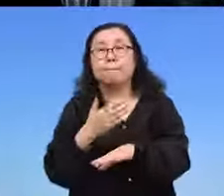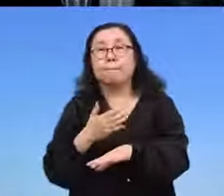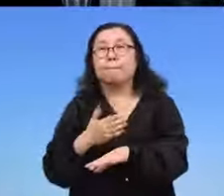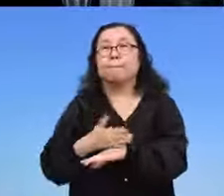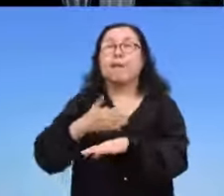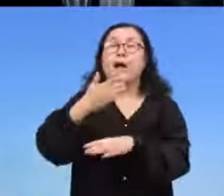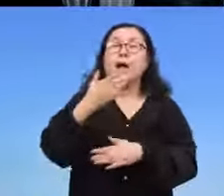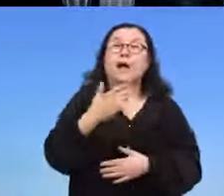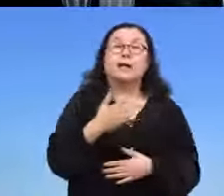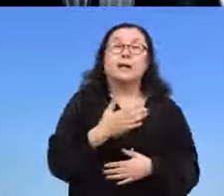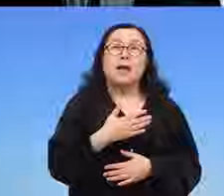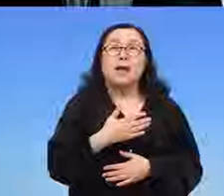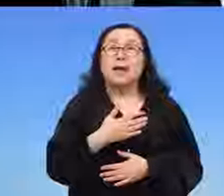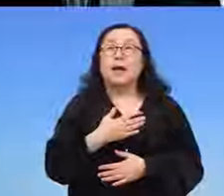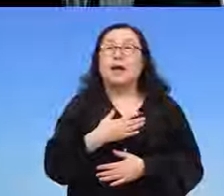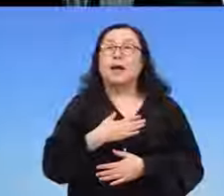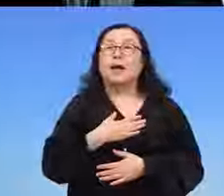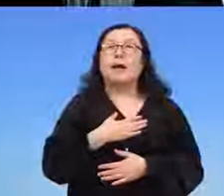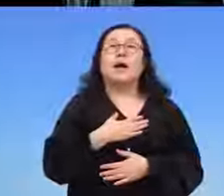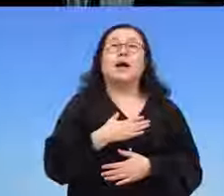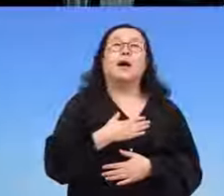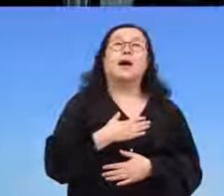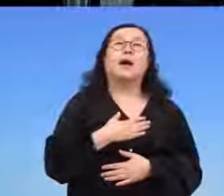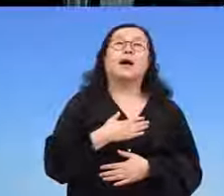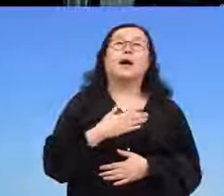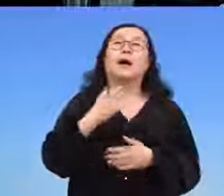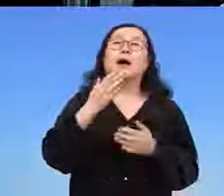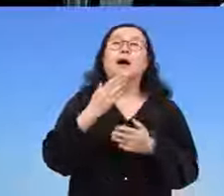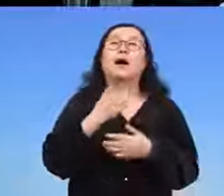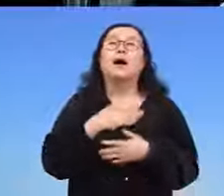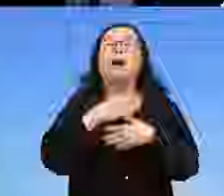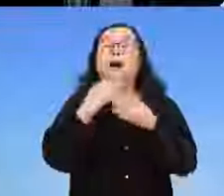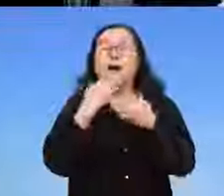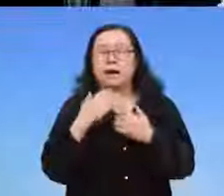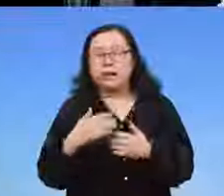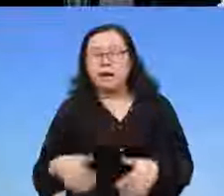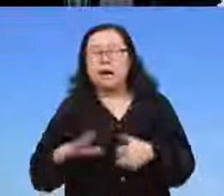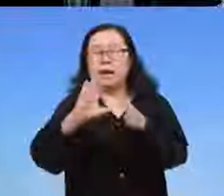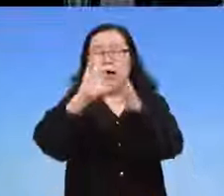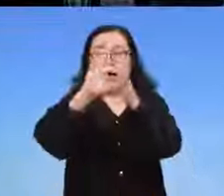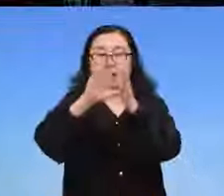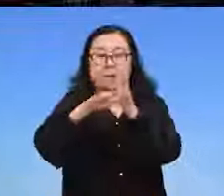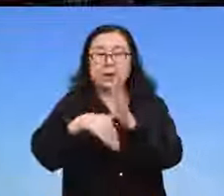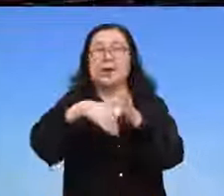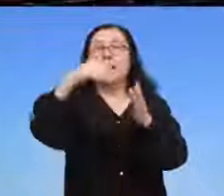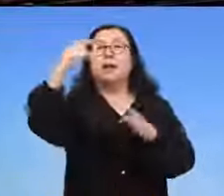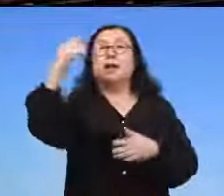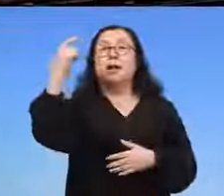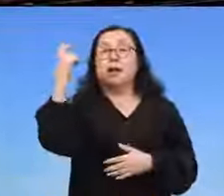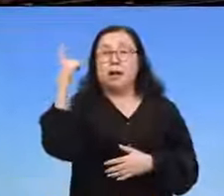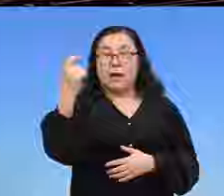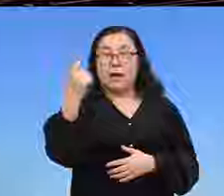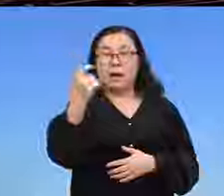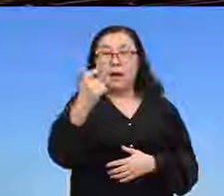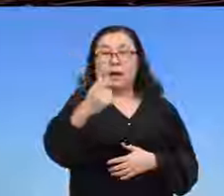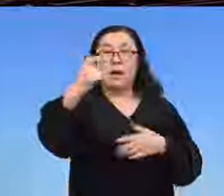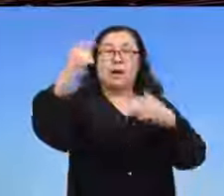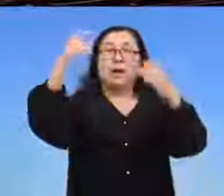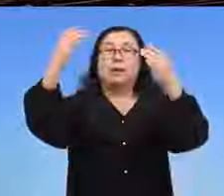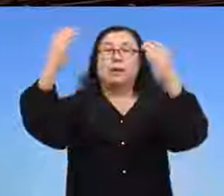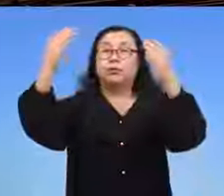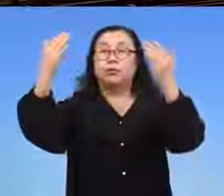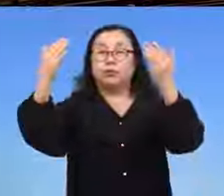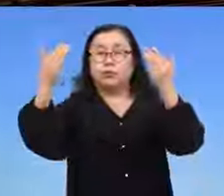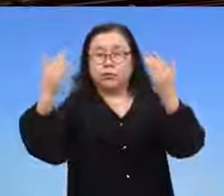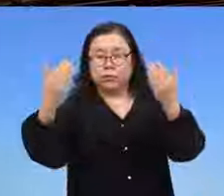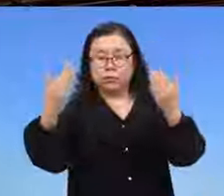우리는 비록 연약하지만 내가 약할 때 강함 주고,